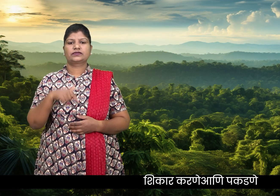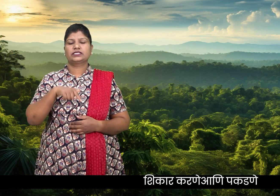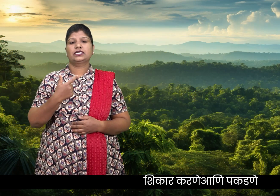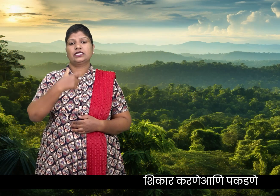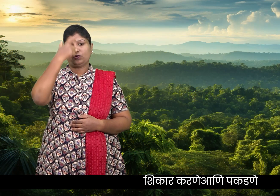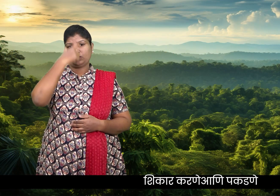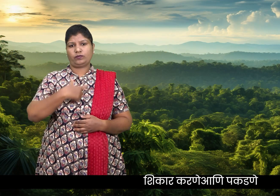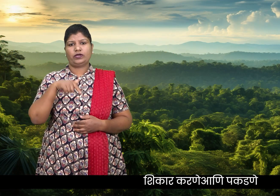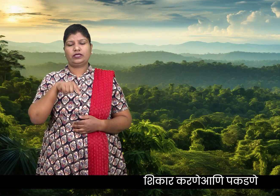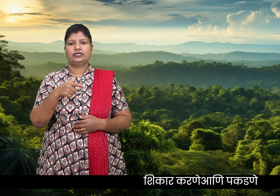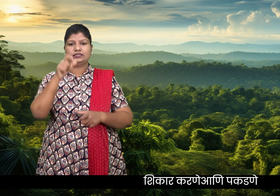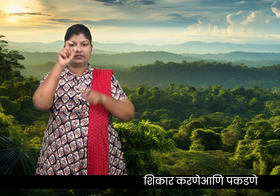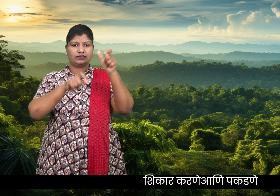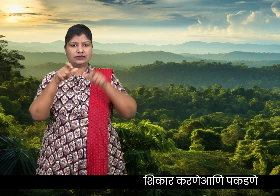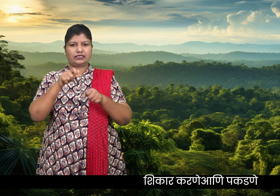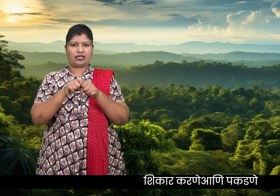शिकार करणे आणि पकडणे